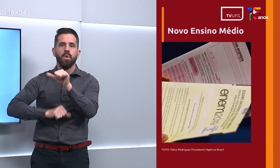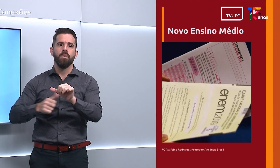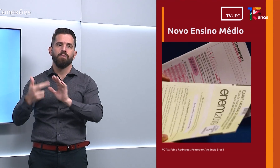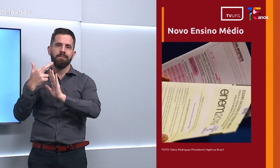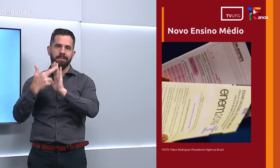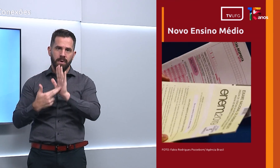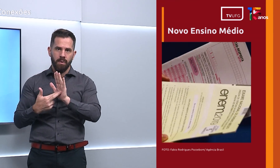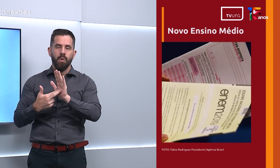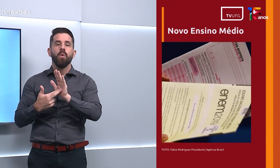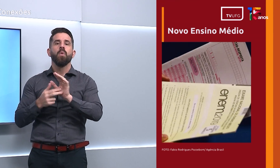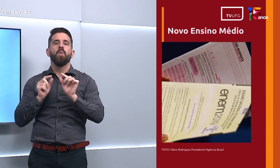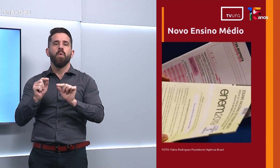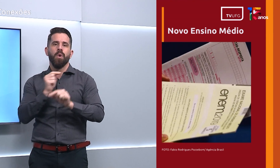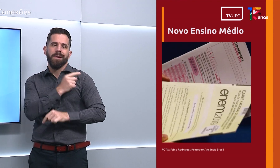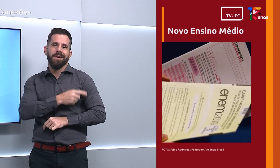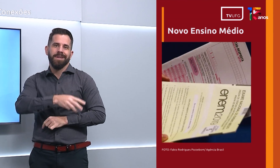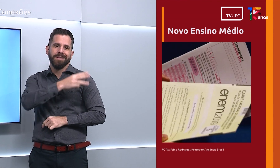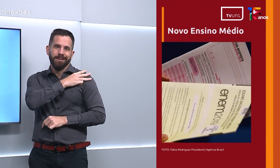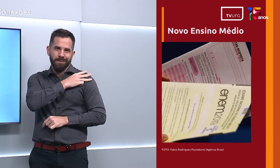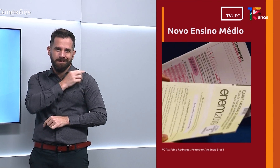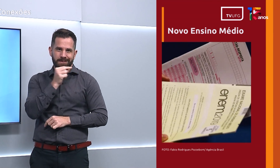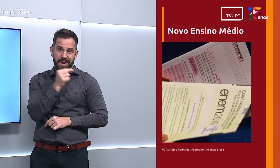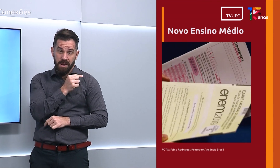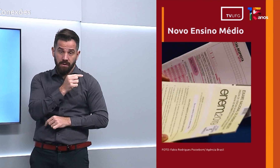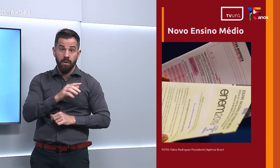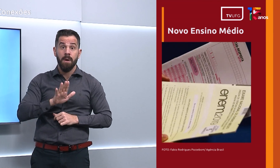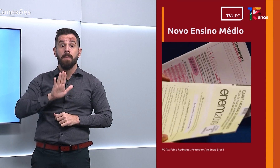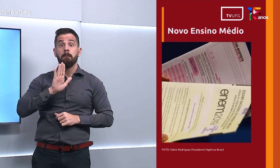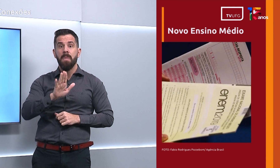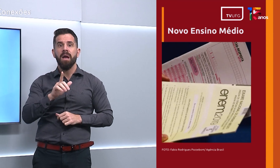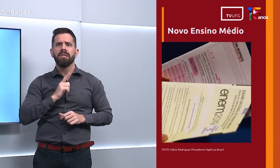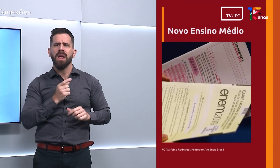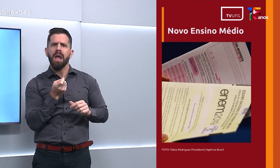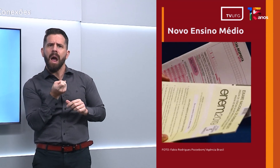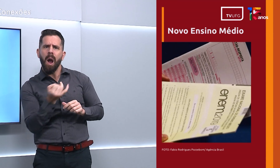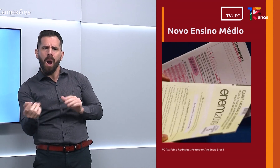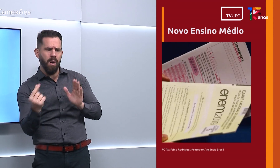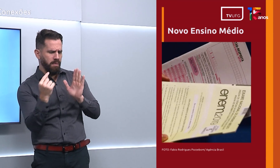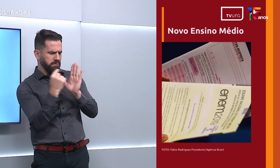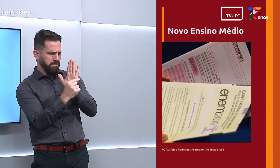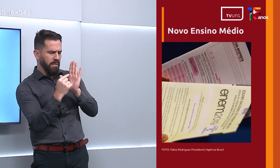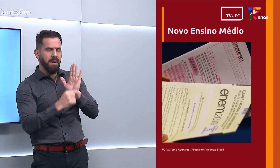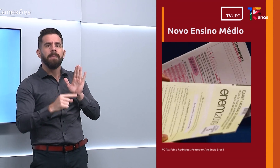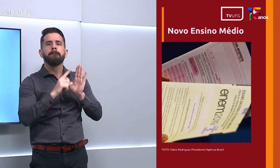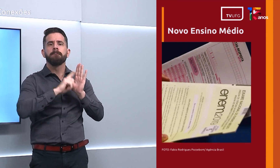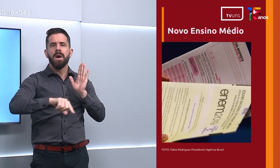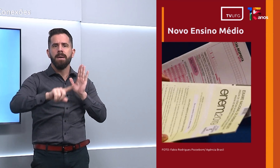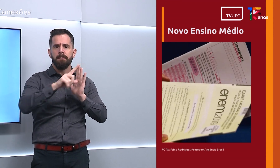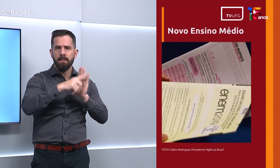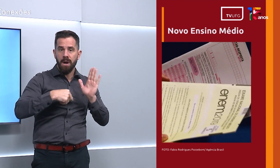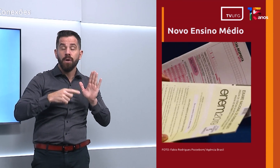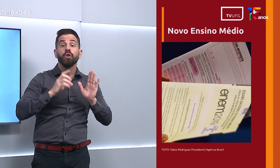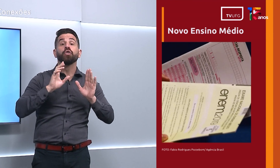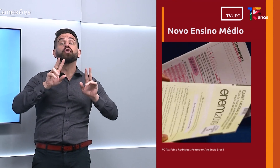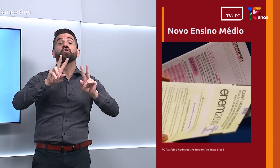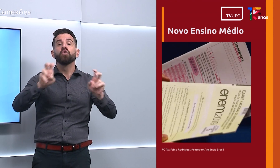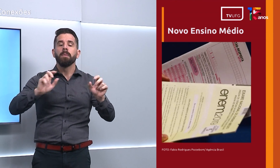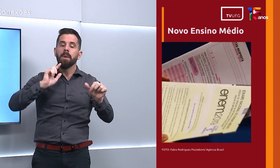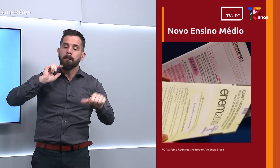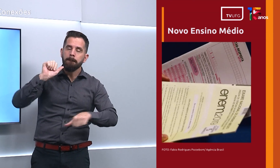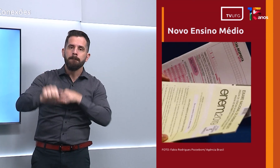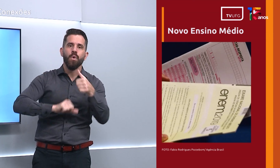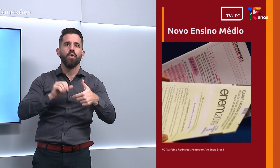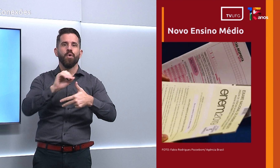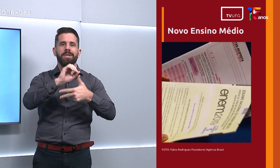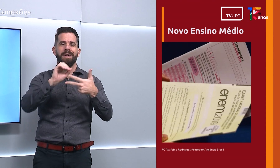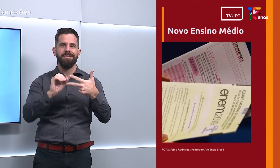como Novo Ensino Médio. Mas ele vetou os trechos que tratavam de mudanças na prova do Enem, o Exame Nacional do